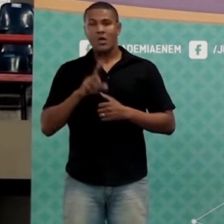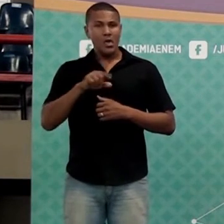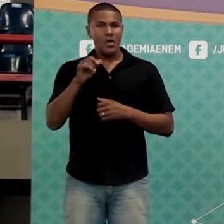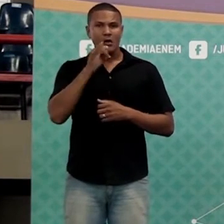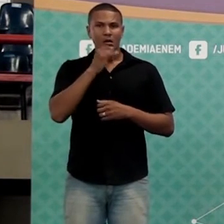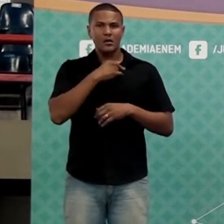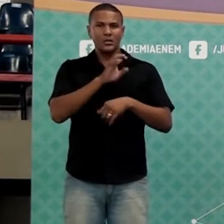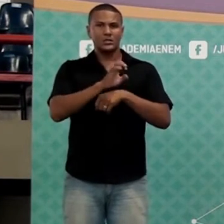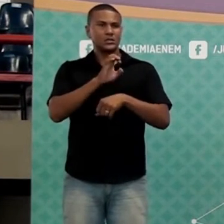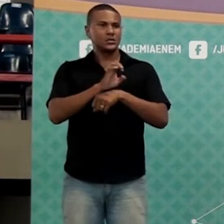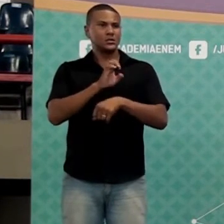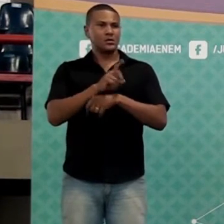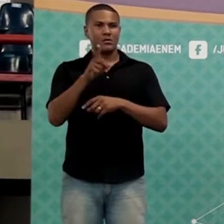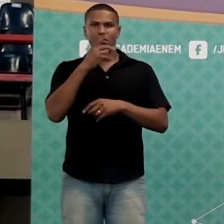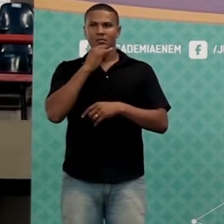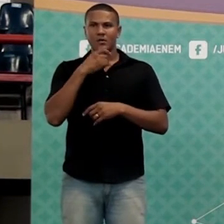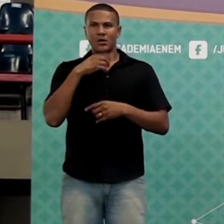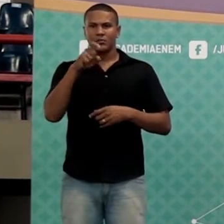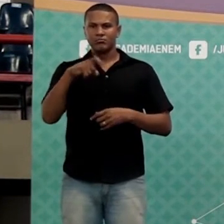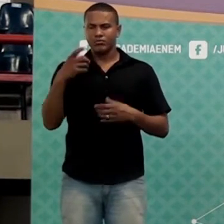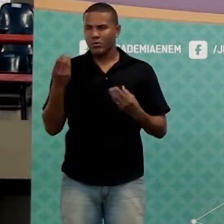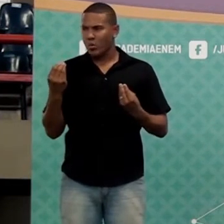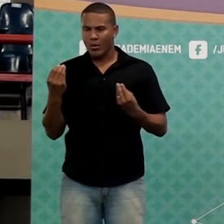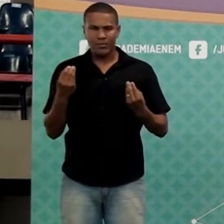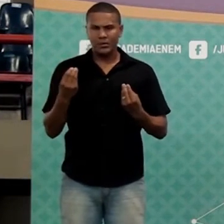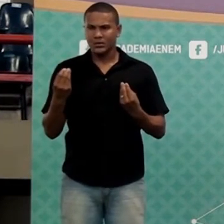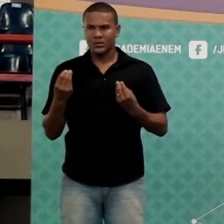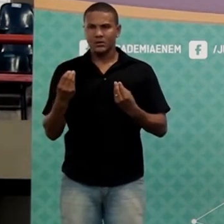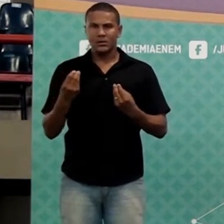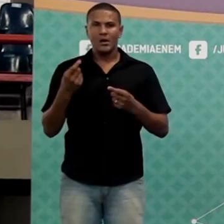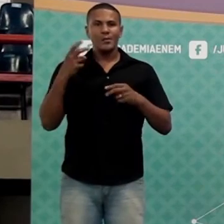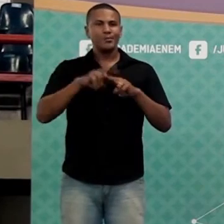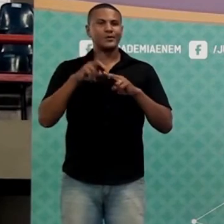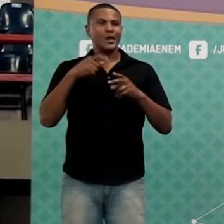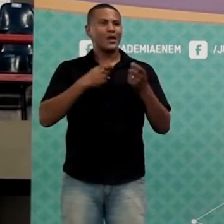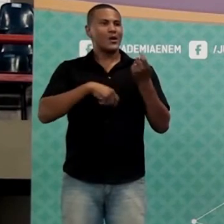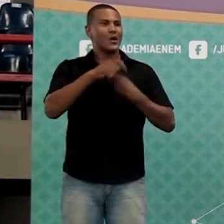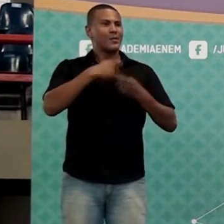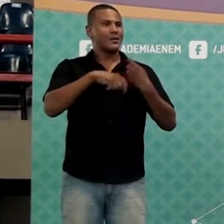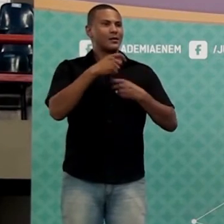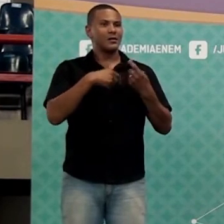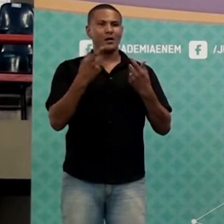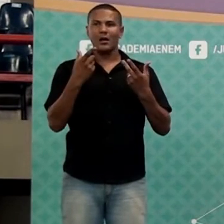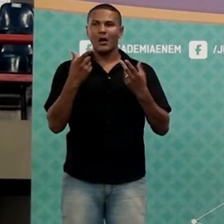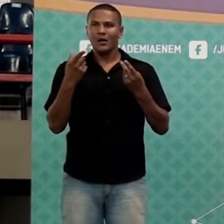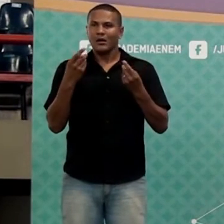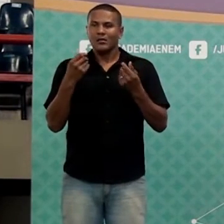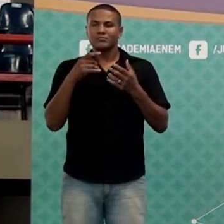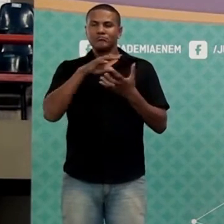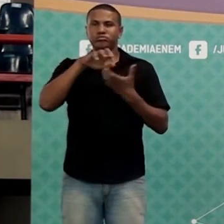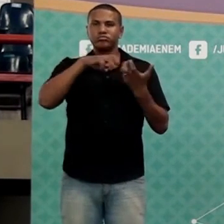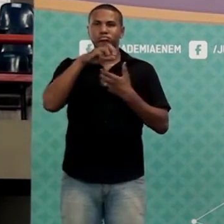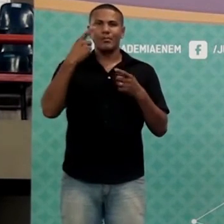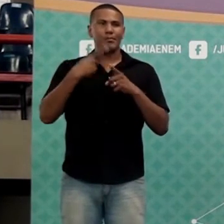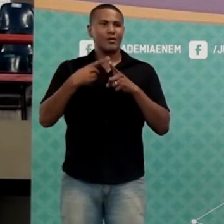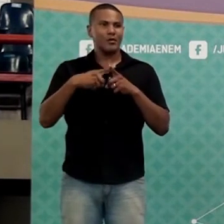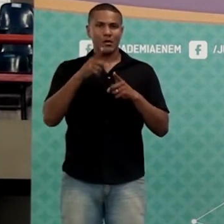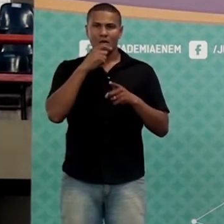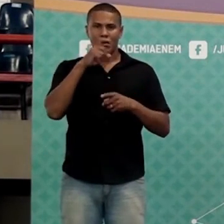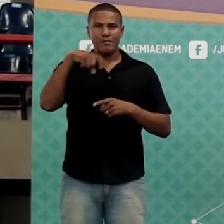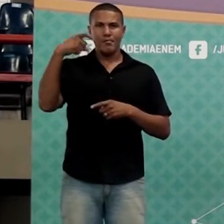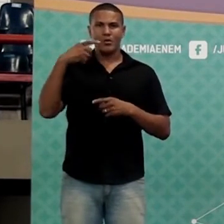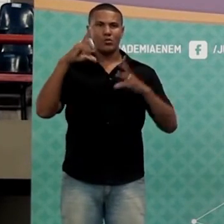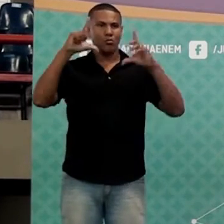não ter de onde recolher impostos. Porque com a crise econômica é ruim para o Estado. Quem não recolhe impostos? Se o Estado não recolher